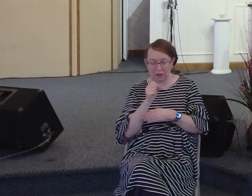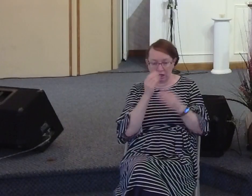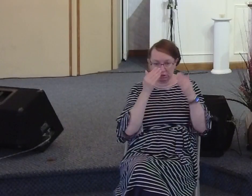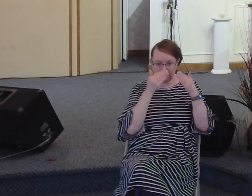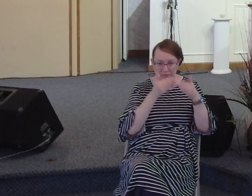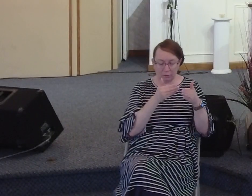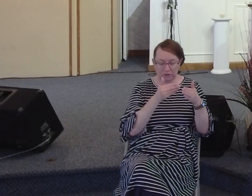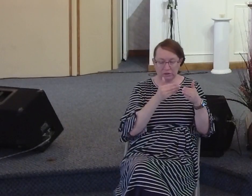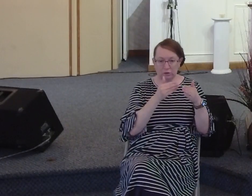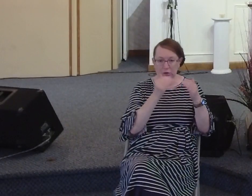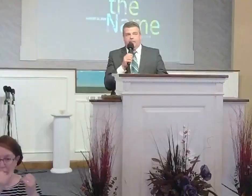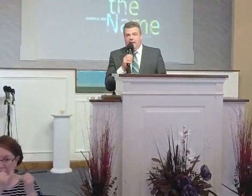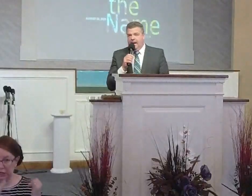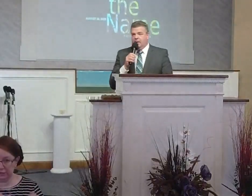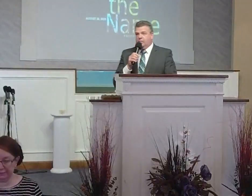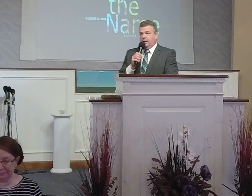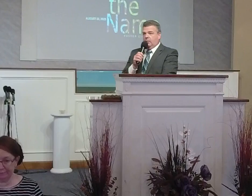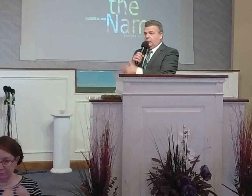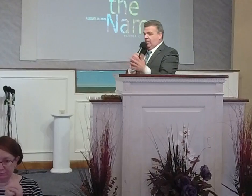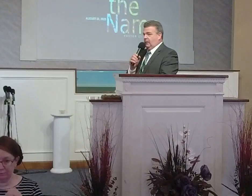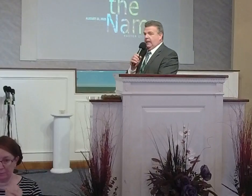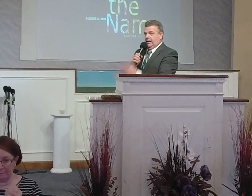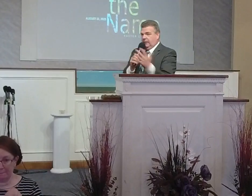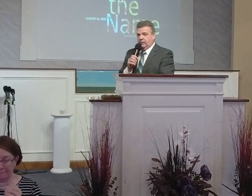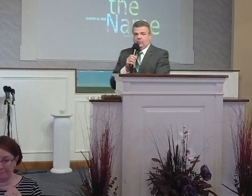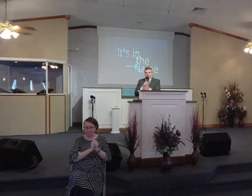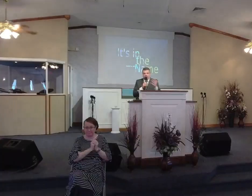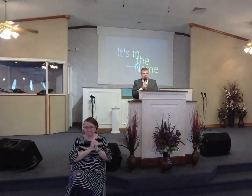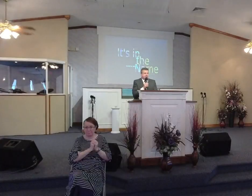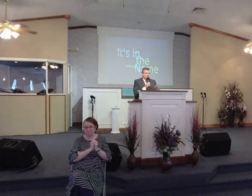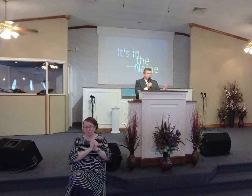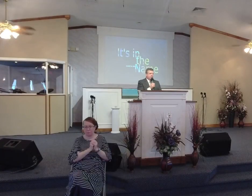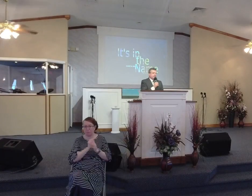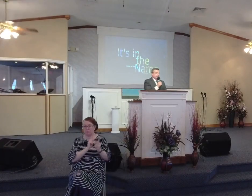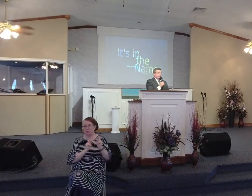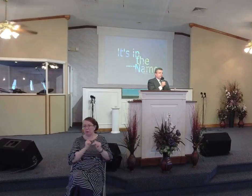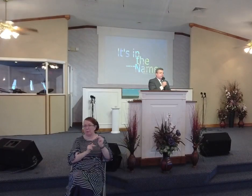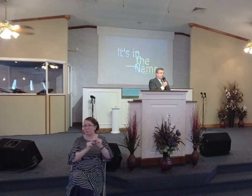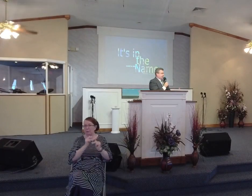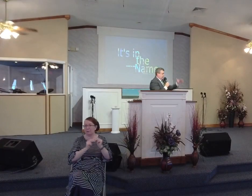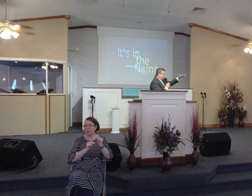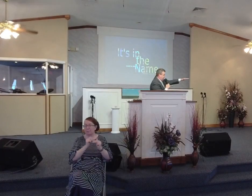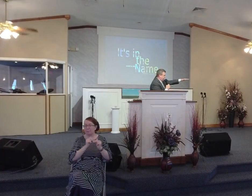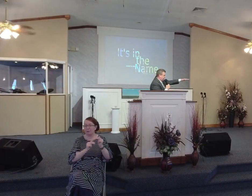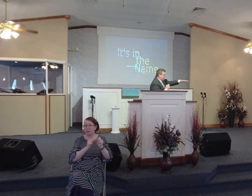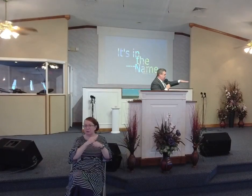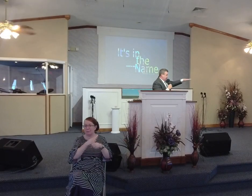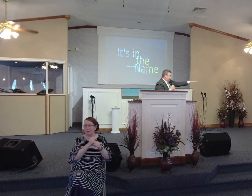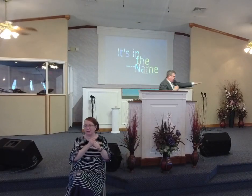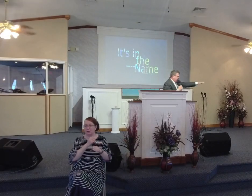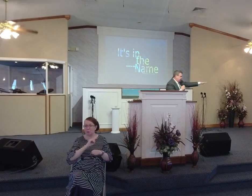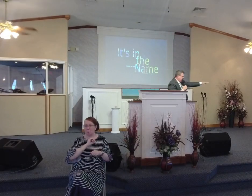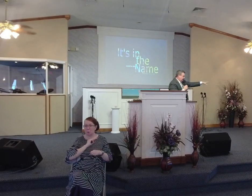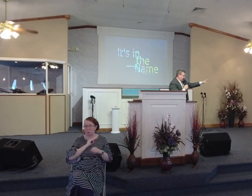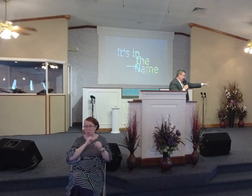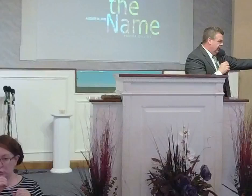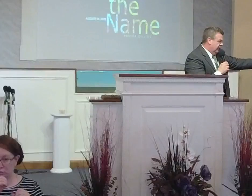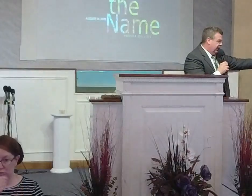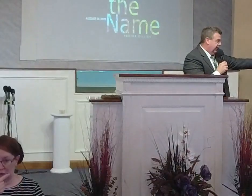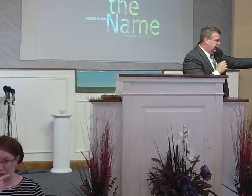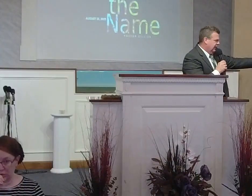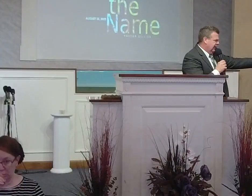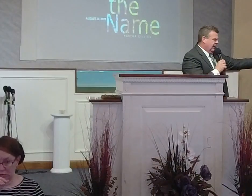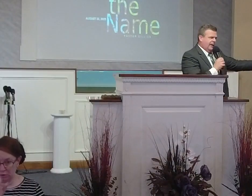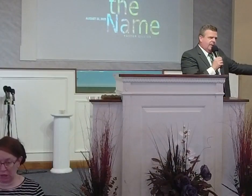Y de hecho, todo lo que el padre de este hombre hacía era hacer ídolos, generando sus propios dioses,